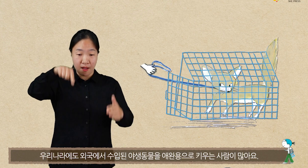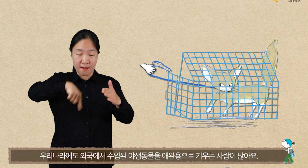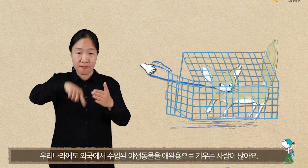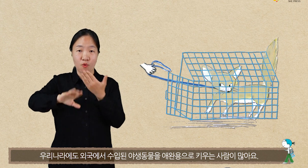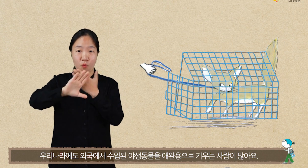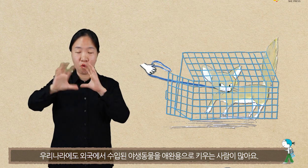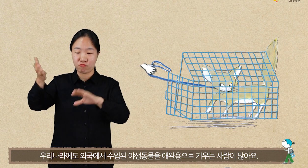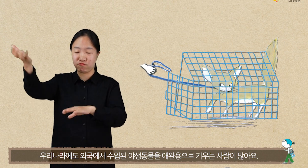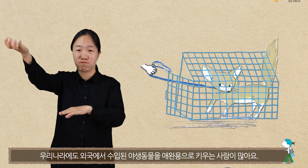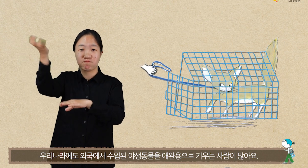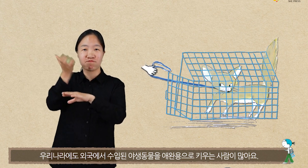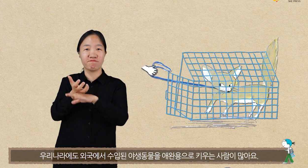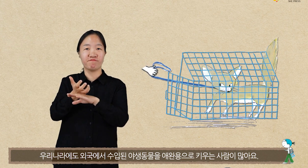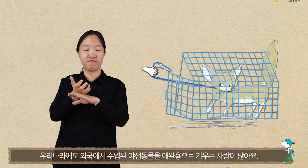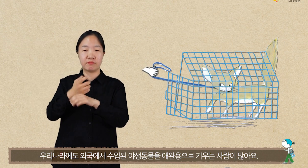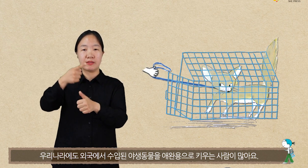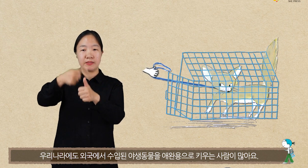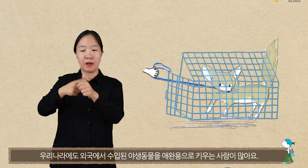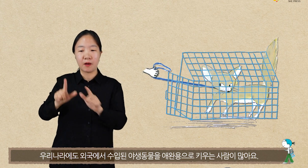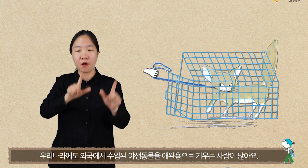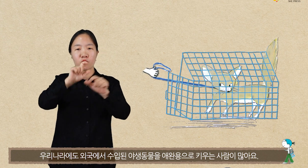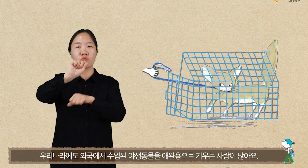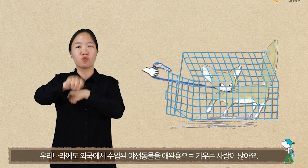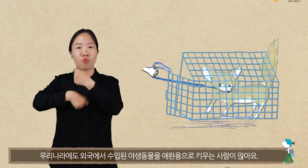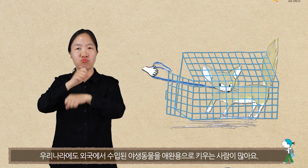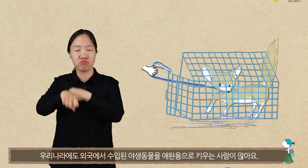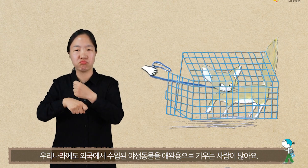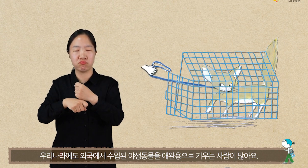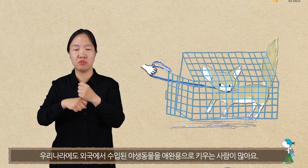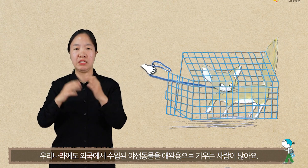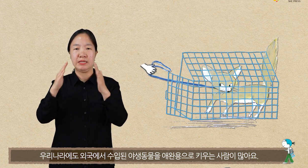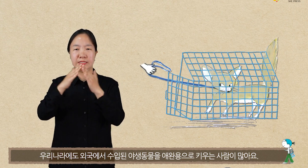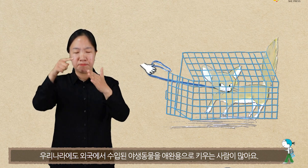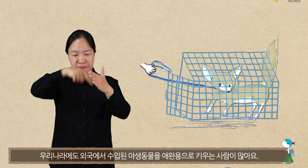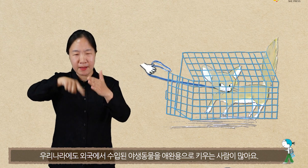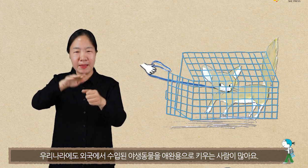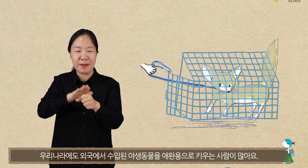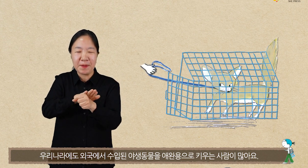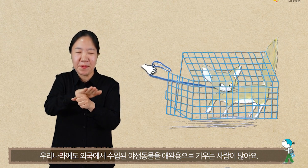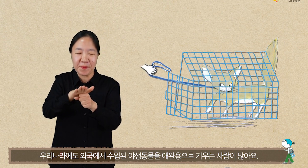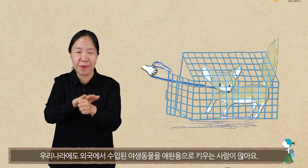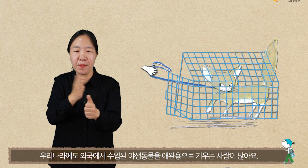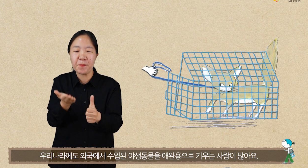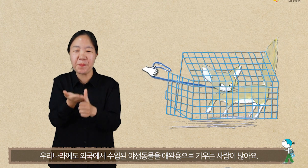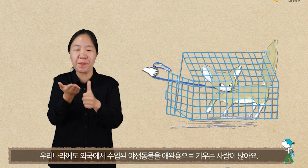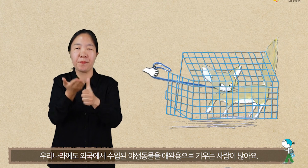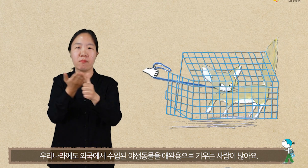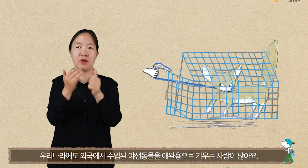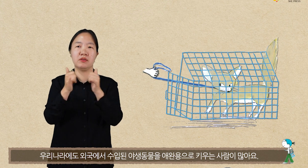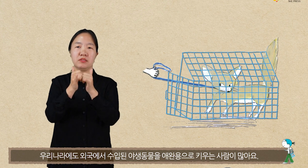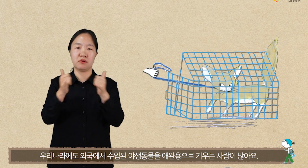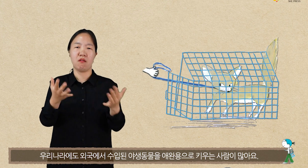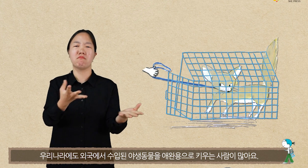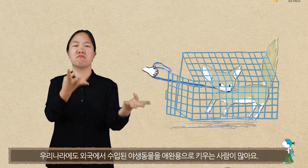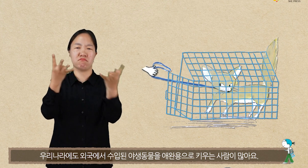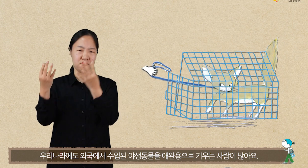우리나라에도 외국에서 수입된 야생동물을 애완용으로 키우는 사람이 많아요.